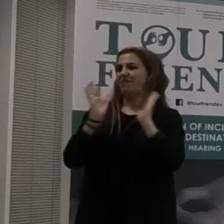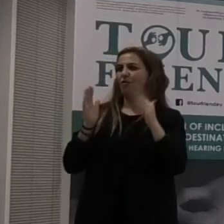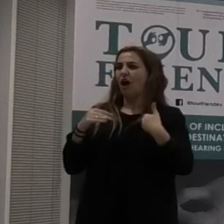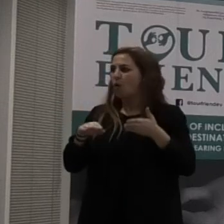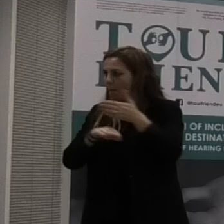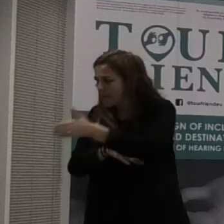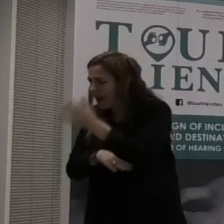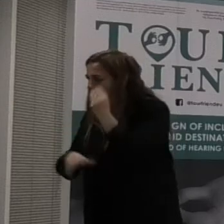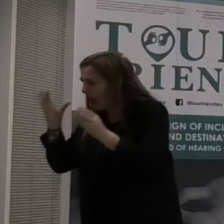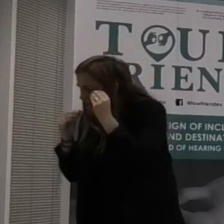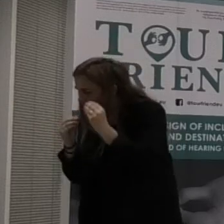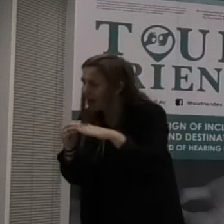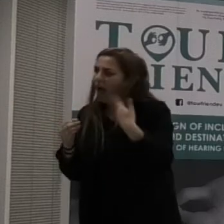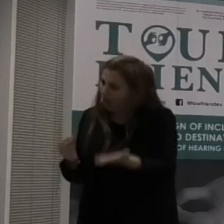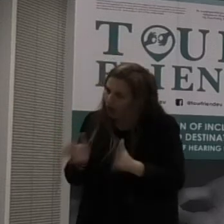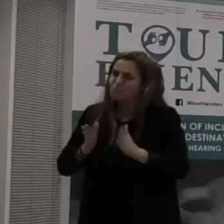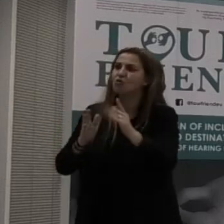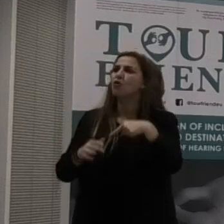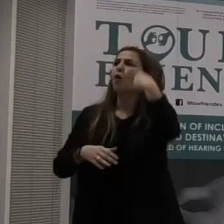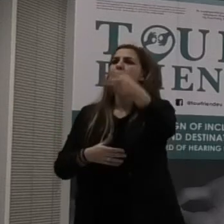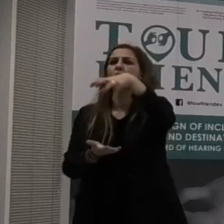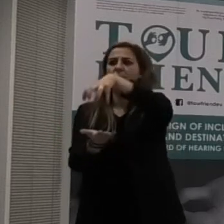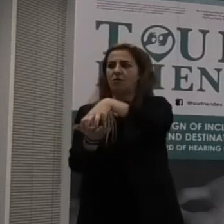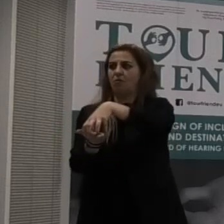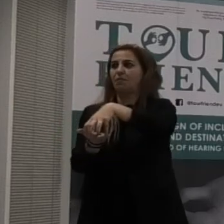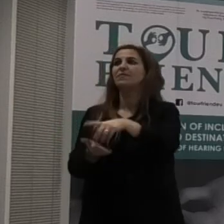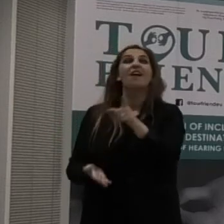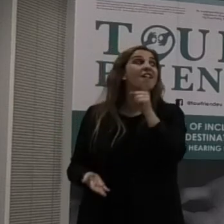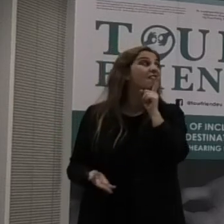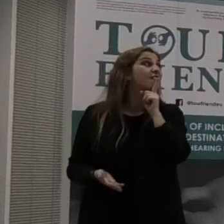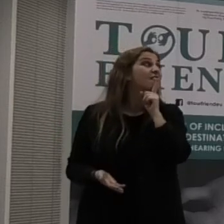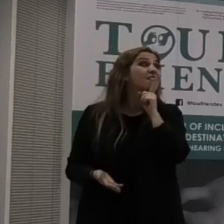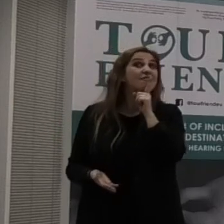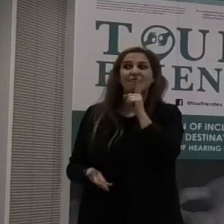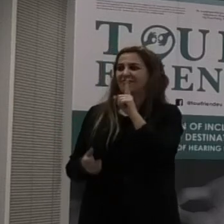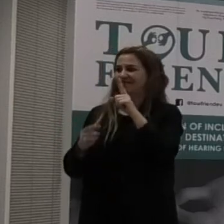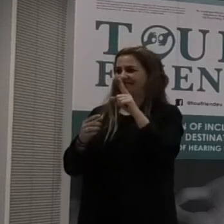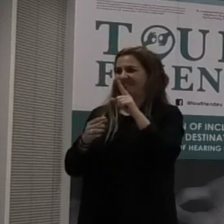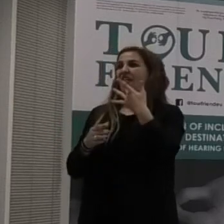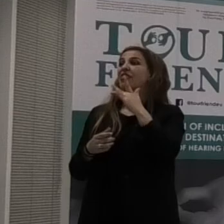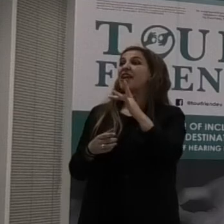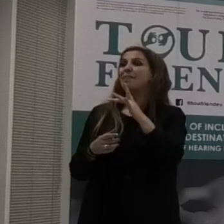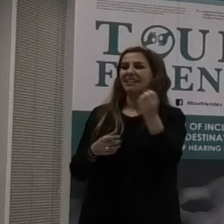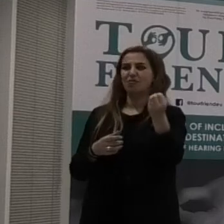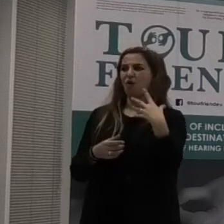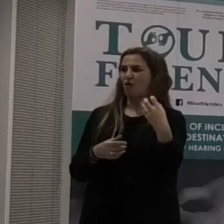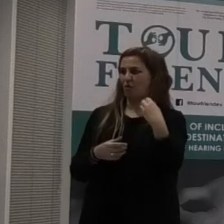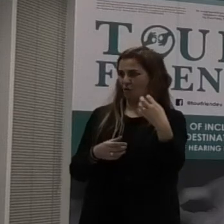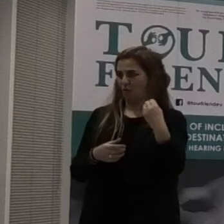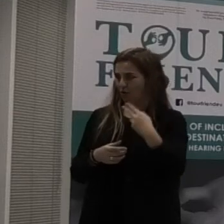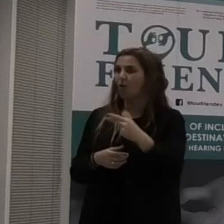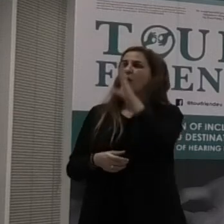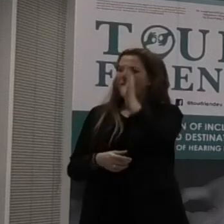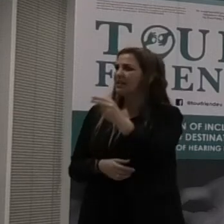πάω να δω το επόμενο. Τι γίνεται όμως με αυτά τα gems? Υπάρχει όντως το στοιχείο της επιβράβευσης στην εφαρμογή μας,